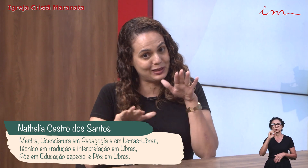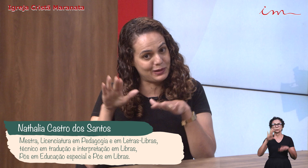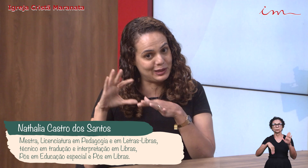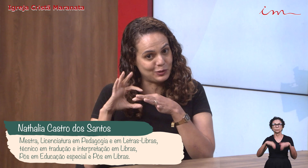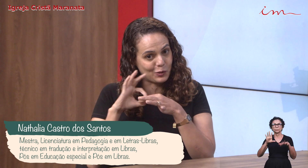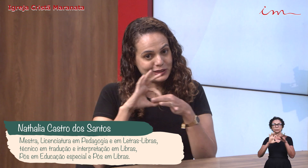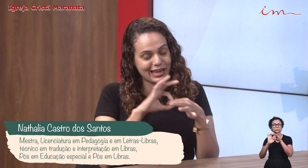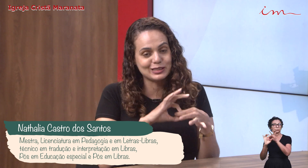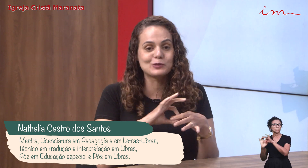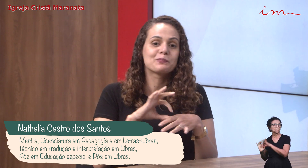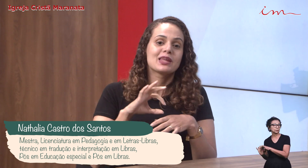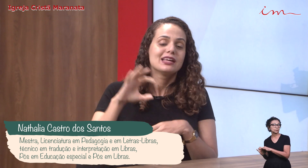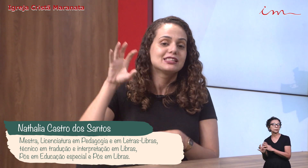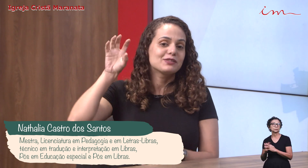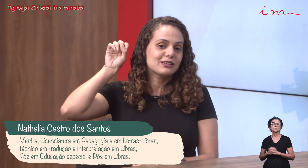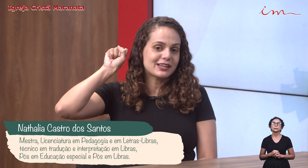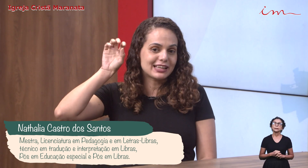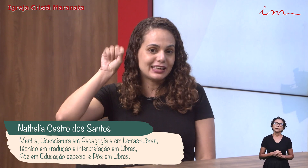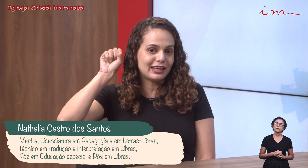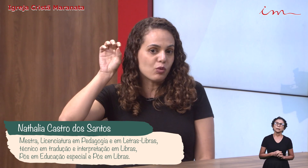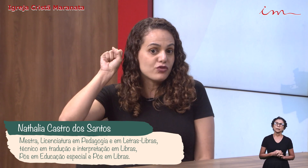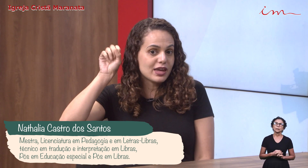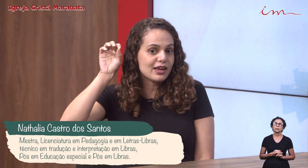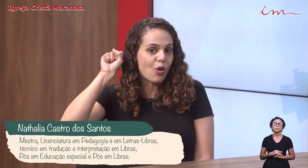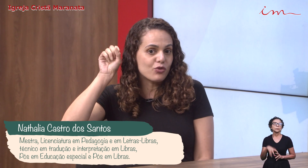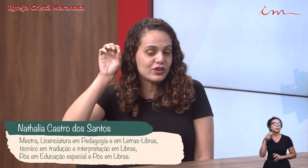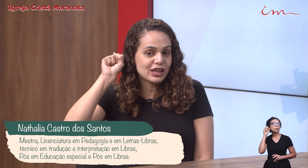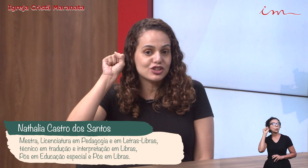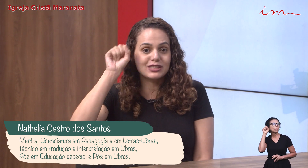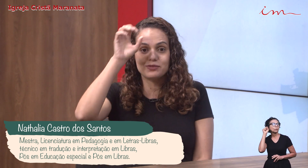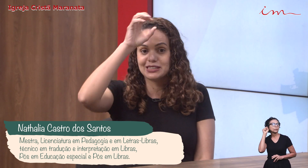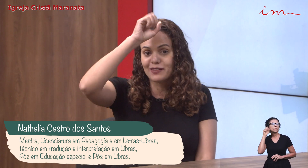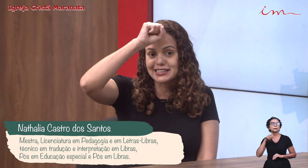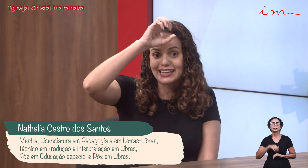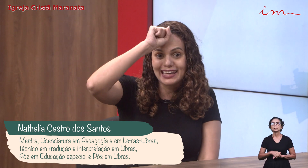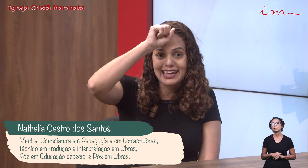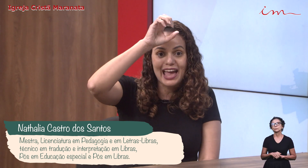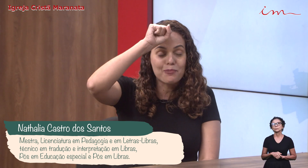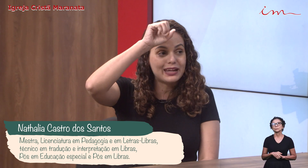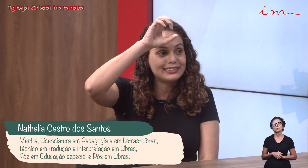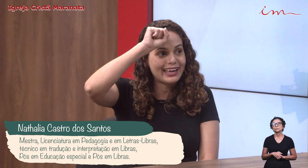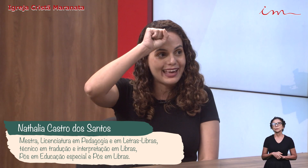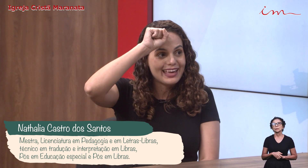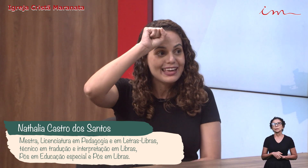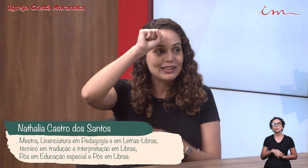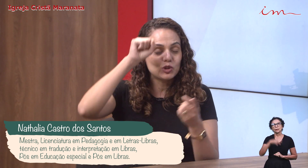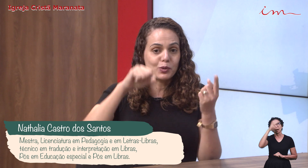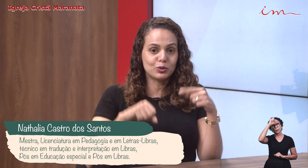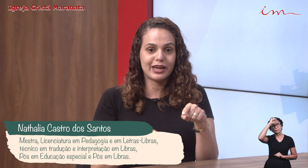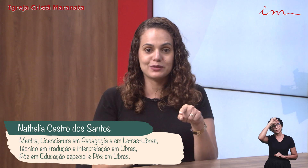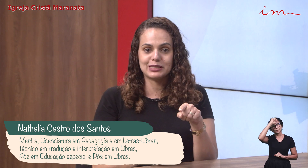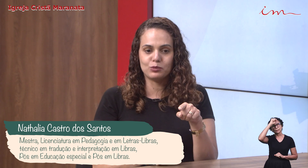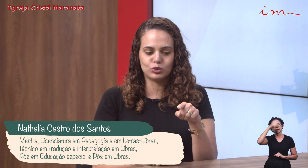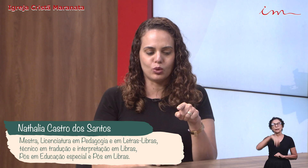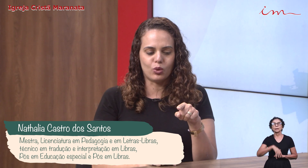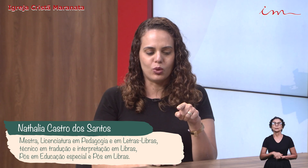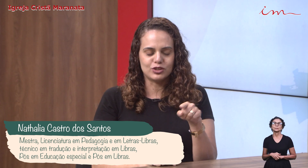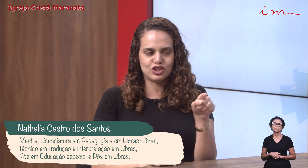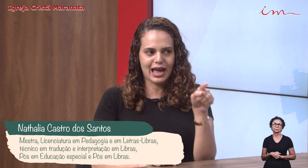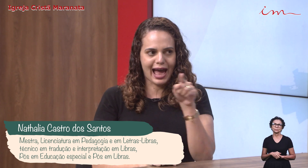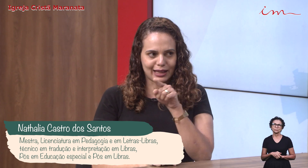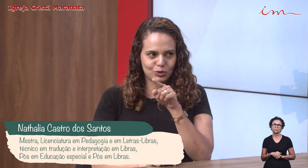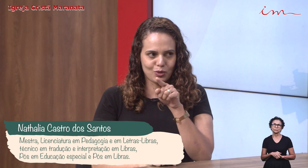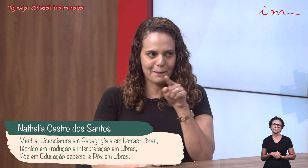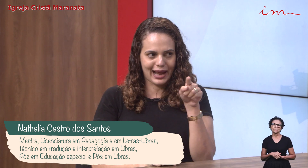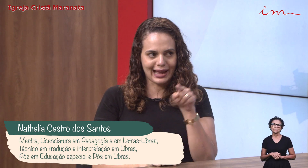contexto, né? Vai depender do contexto. Se você faz aqui, ouvir, ouvinte. Se você faz aqui, é aprender. Então, no português, você mudou